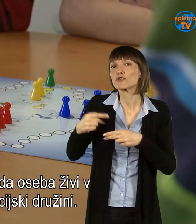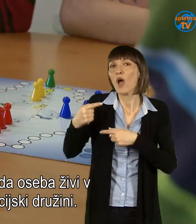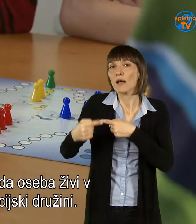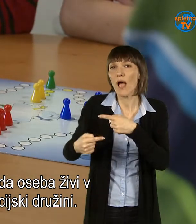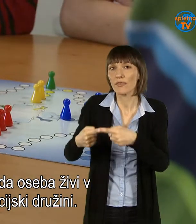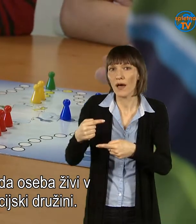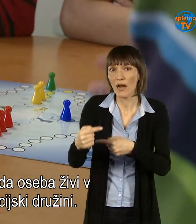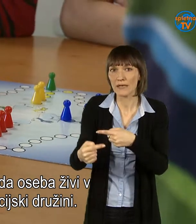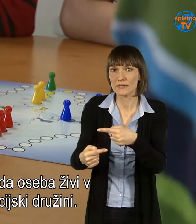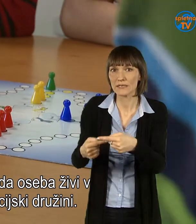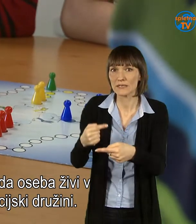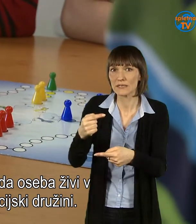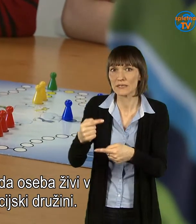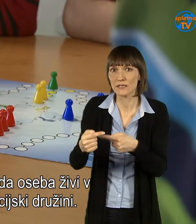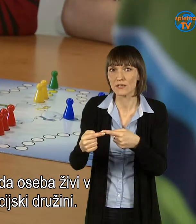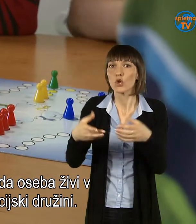večgeneracijski